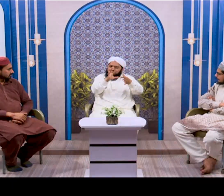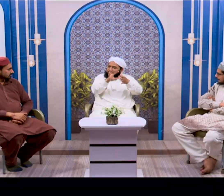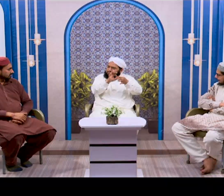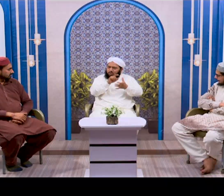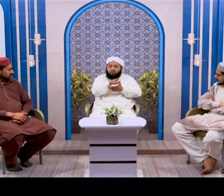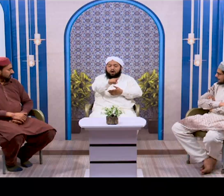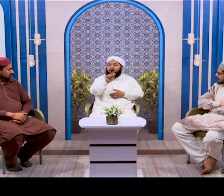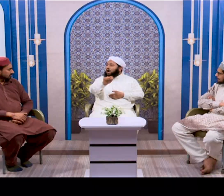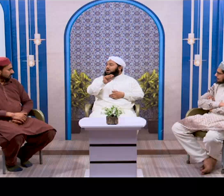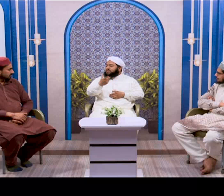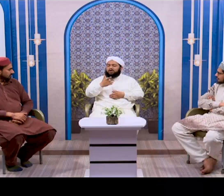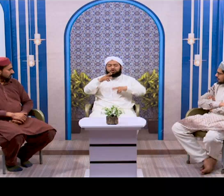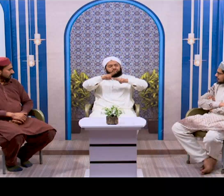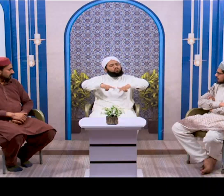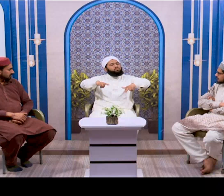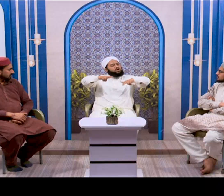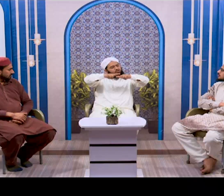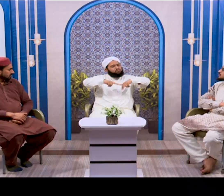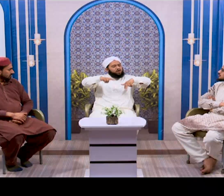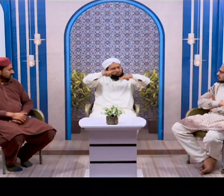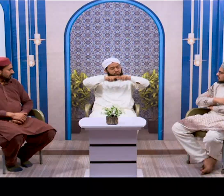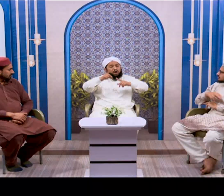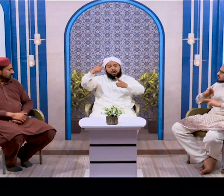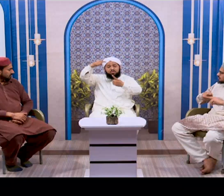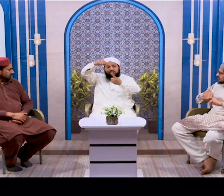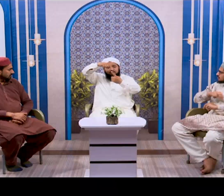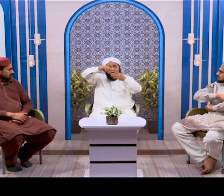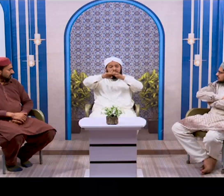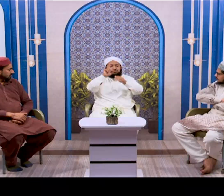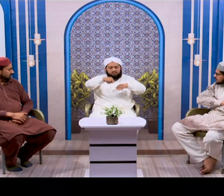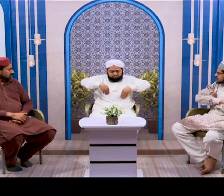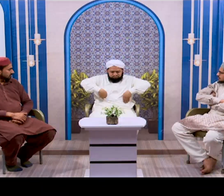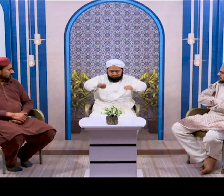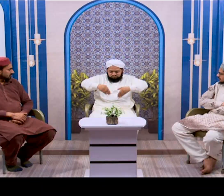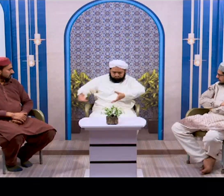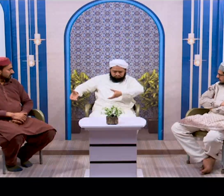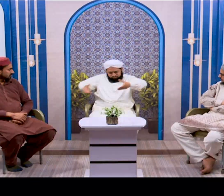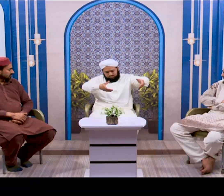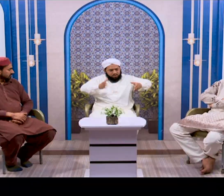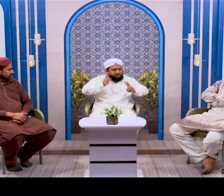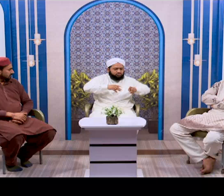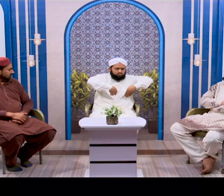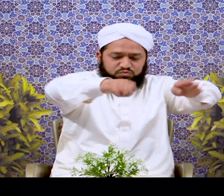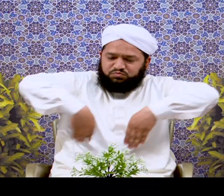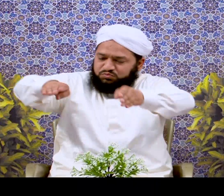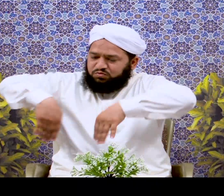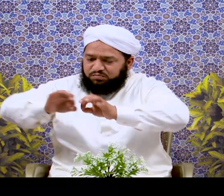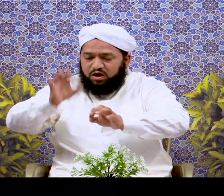کی ذمہ داری تھی کہ ہر جمعۃ المبارک کو صوفیہ کرام کے مصلی لے جا کر جامع مسجد میں بچھاتا، پھر نماز جمعہ کے